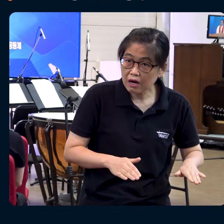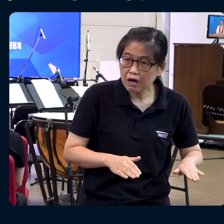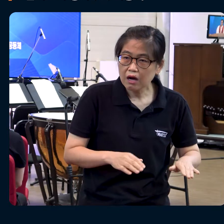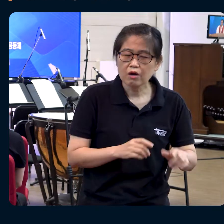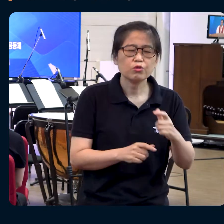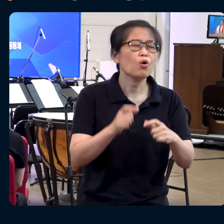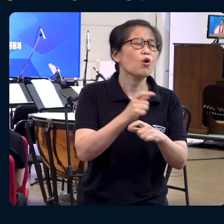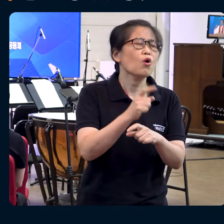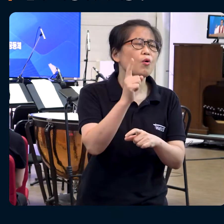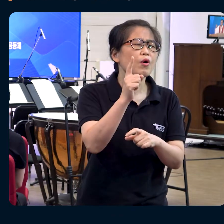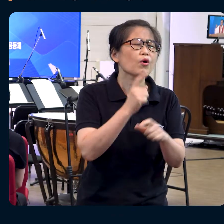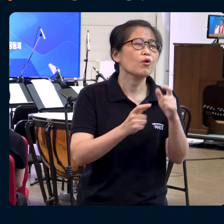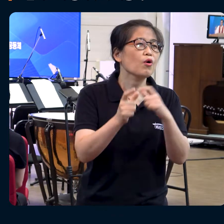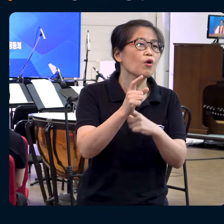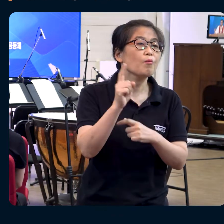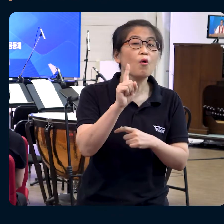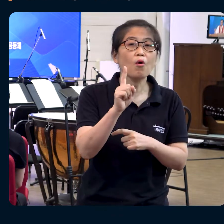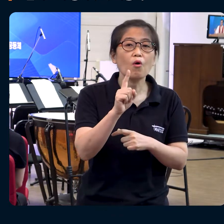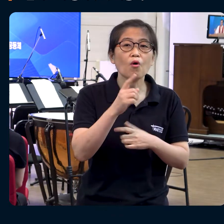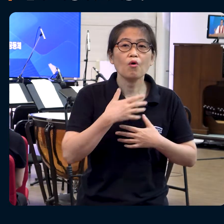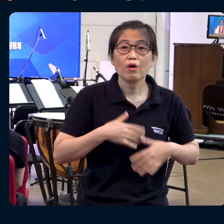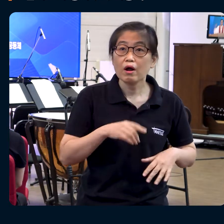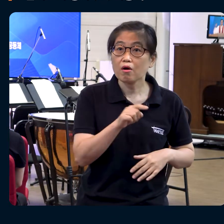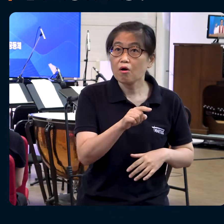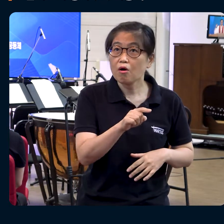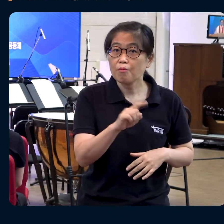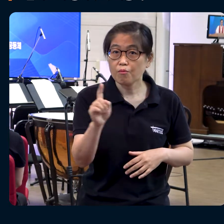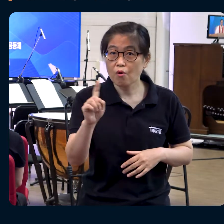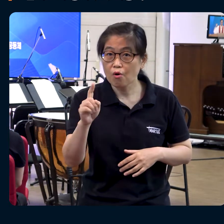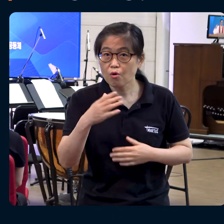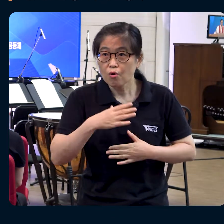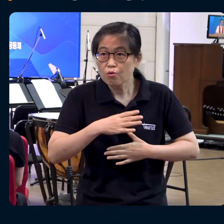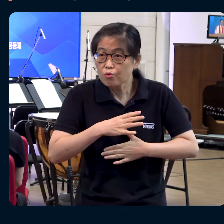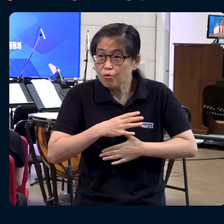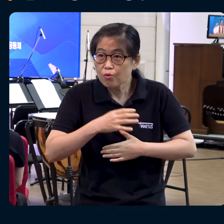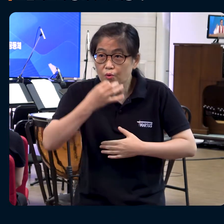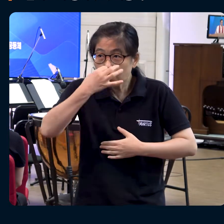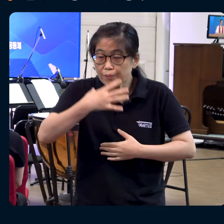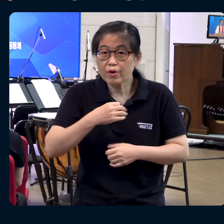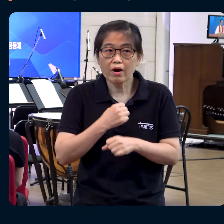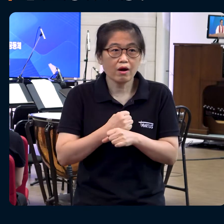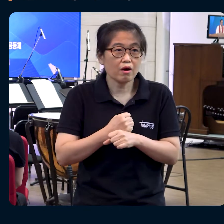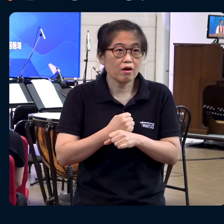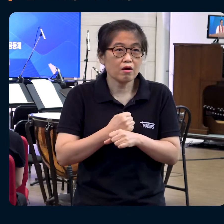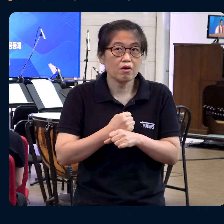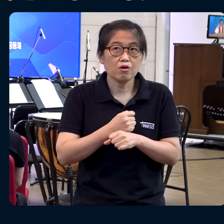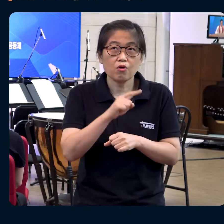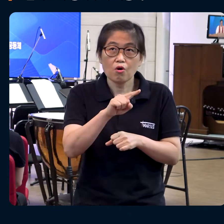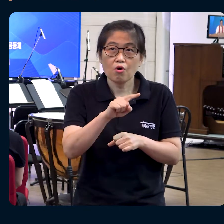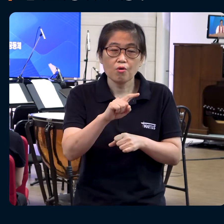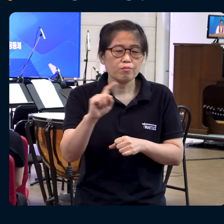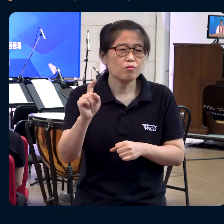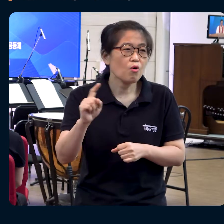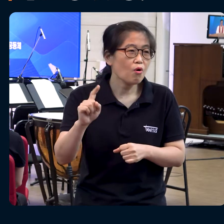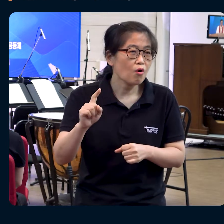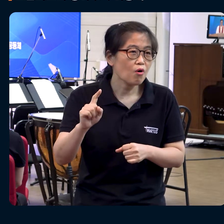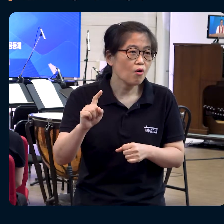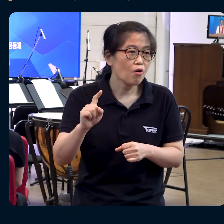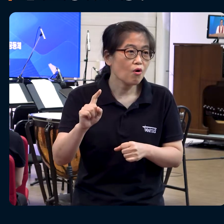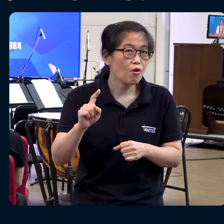문제 못지않게 정말 그를 지치게 한, 그를 정말 두렵고 힘들고 막연하게 만들었던 그런 것은